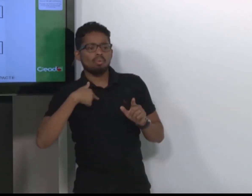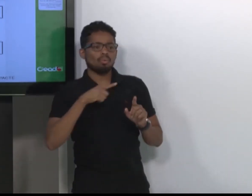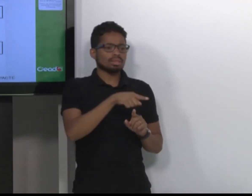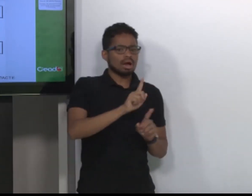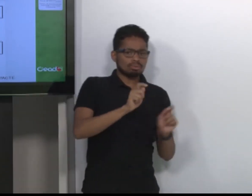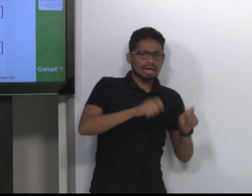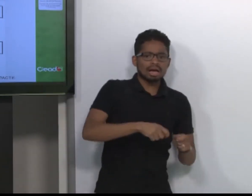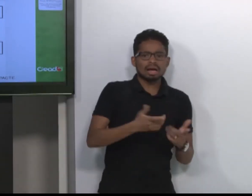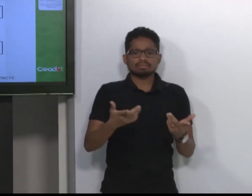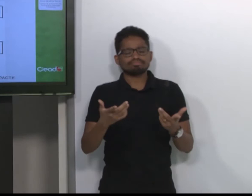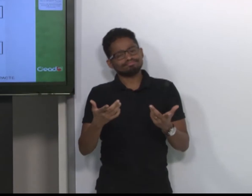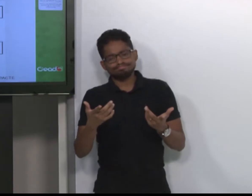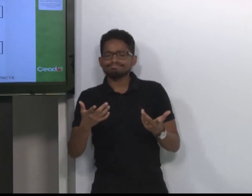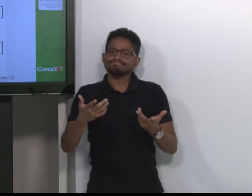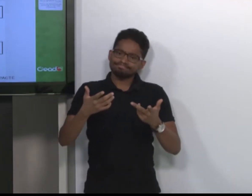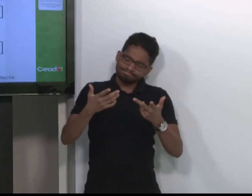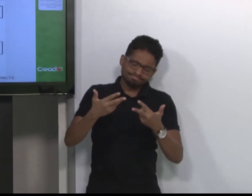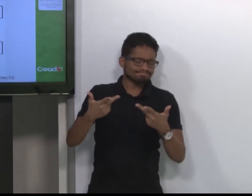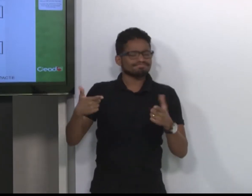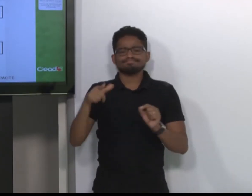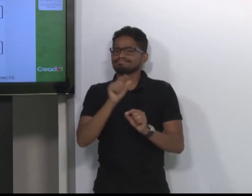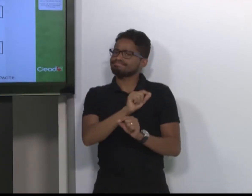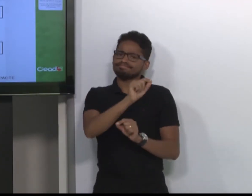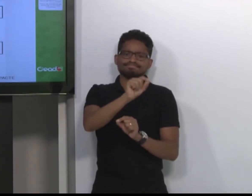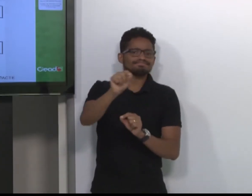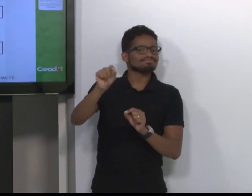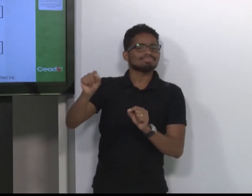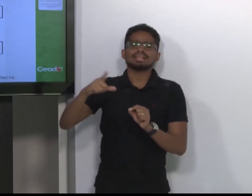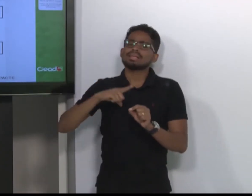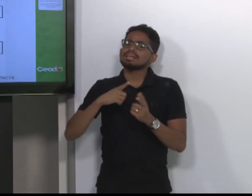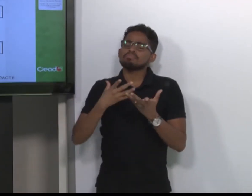instrumentos específicos, temos que ter cuidado com algumas situações.